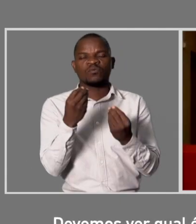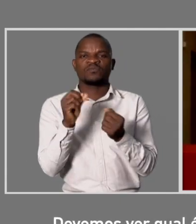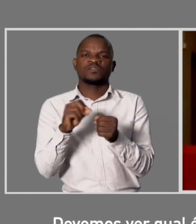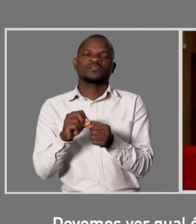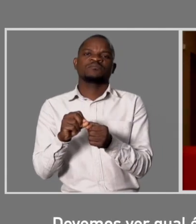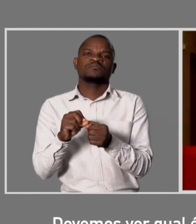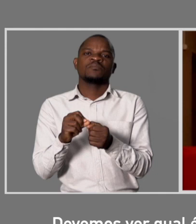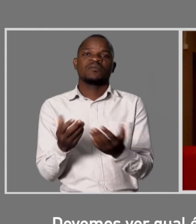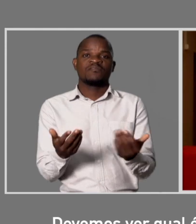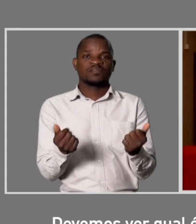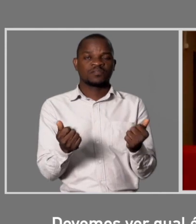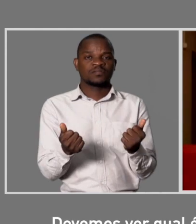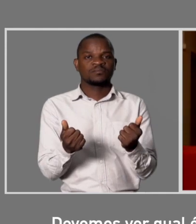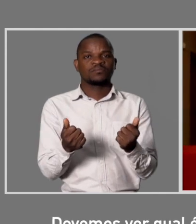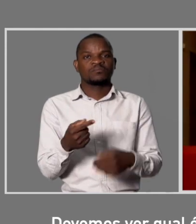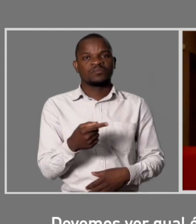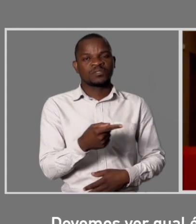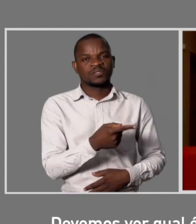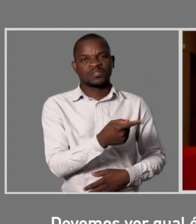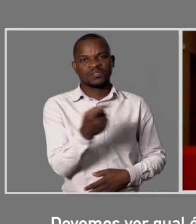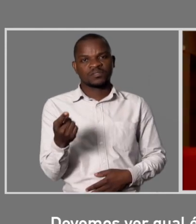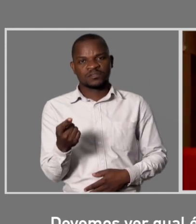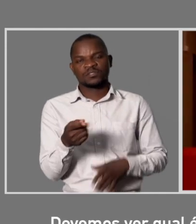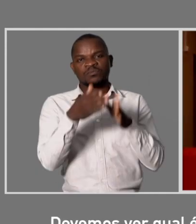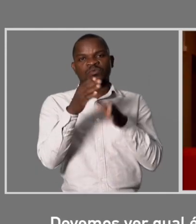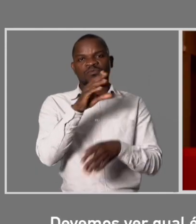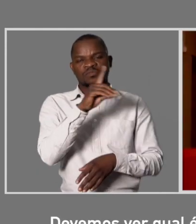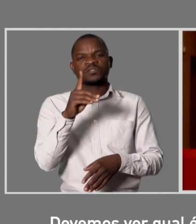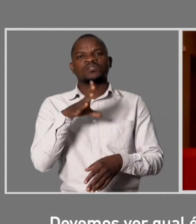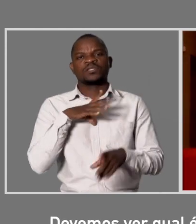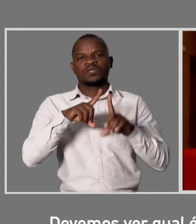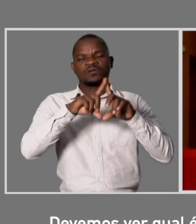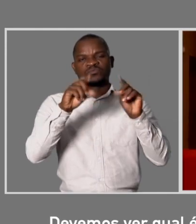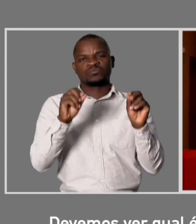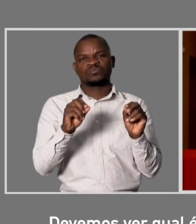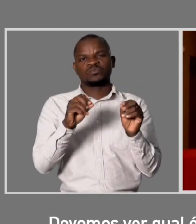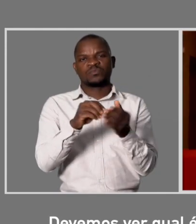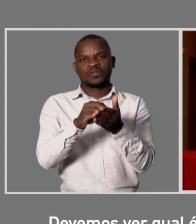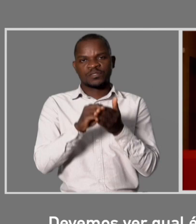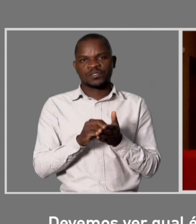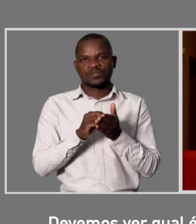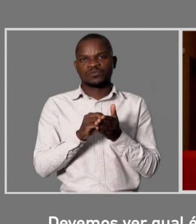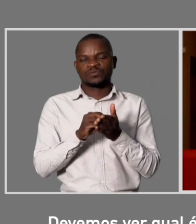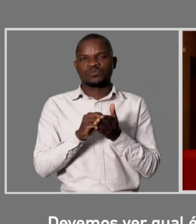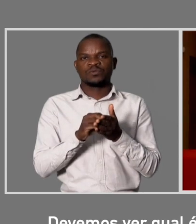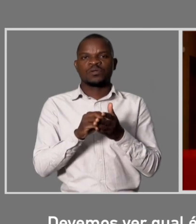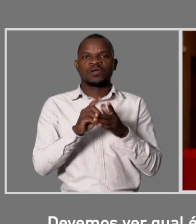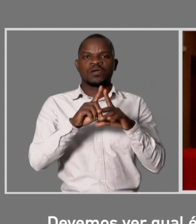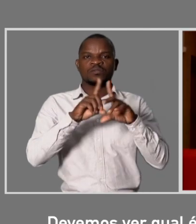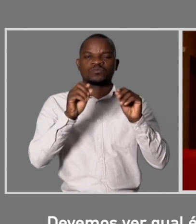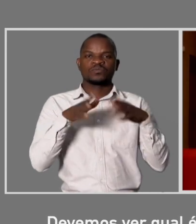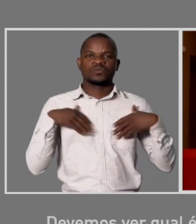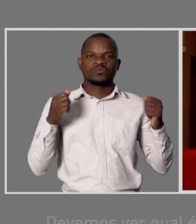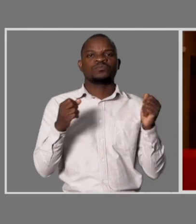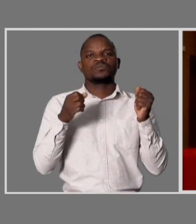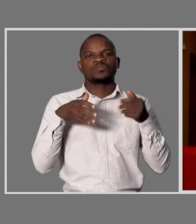se possa introduzir para facilitar que estes serviços sejam mais acessíveis a esta